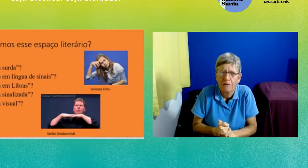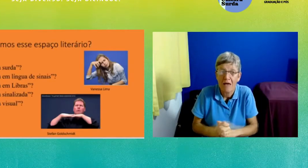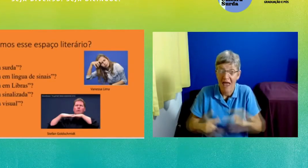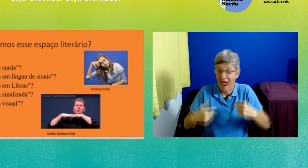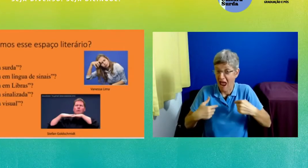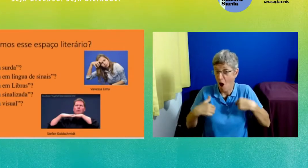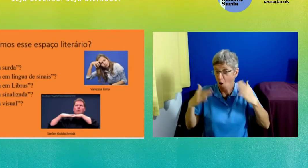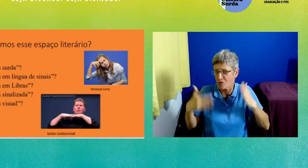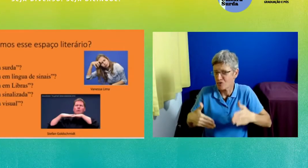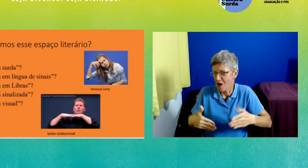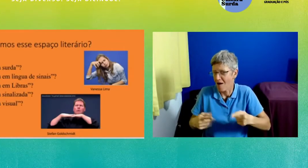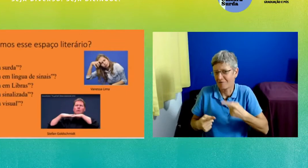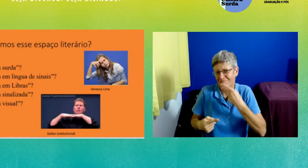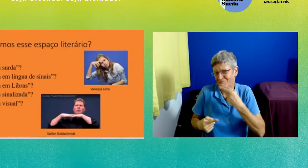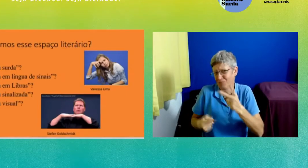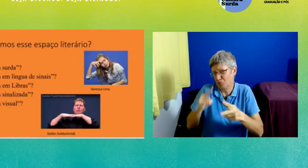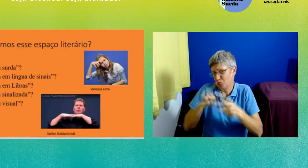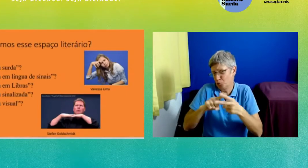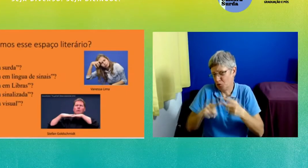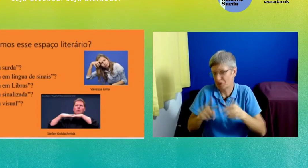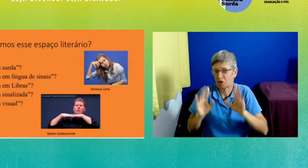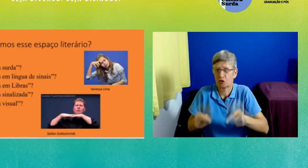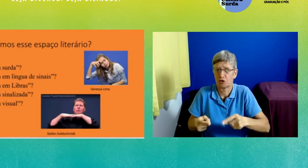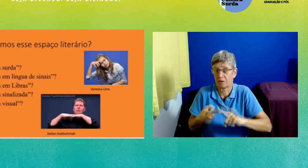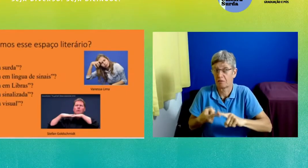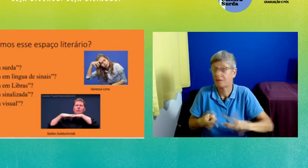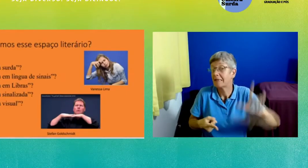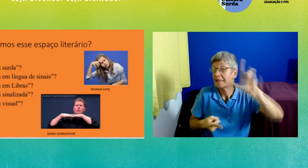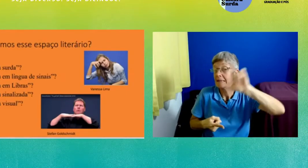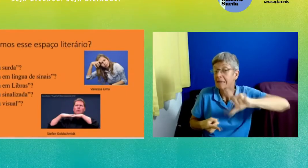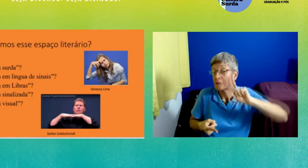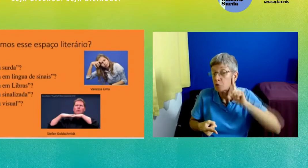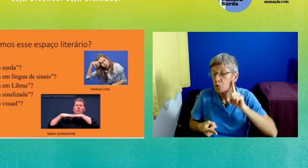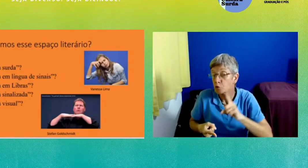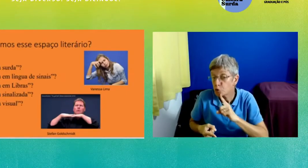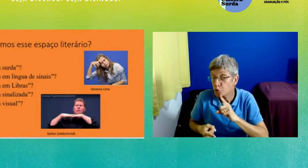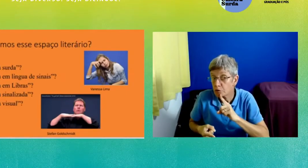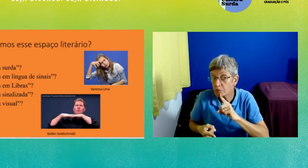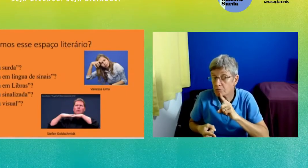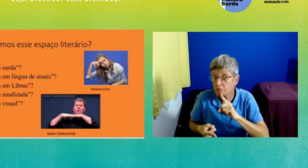O nome de quem é? Eu já falei de dois